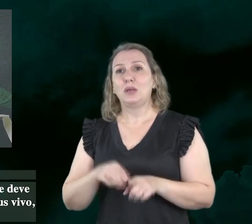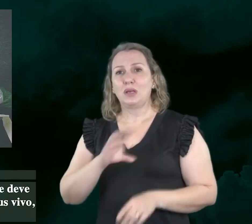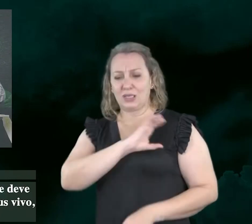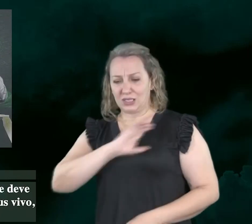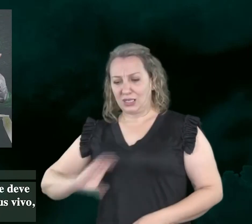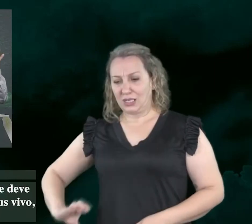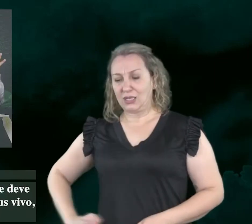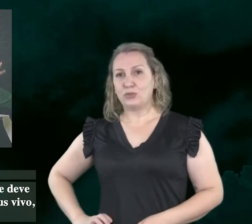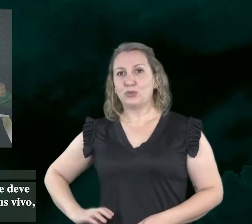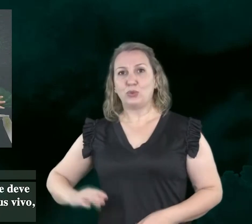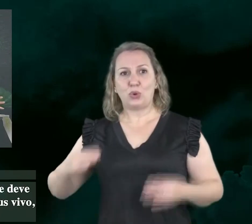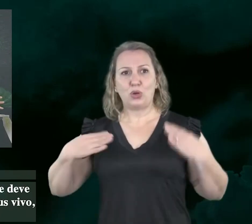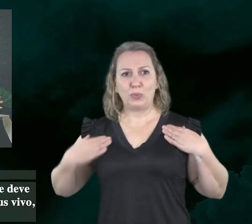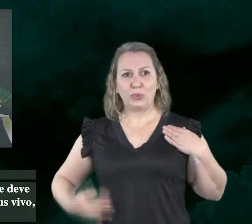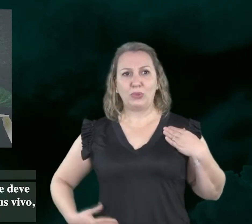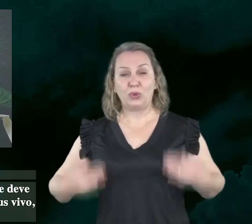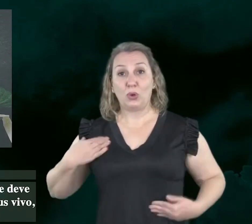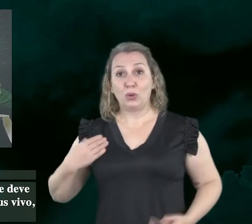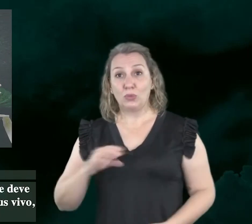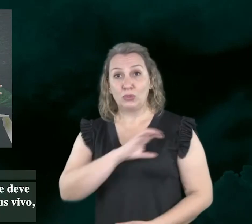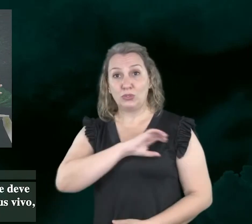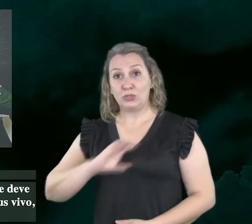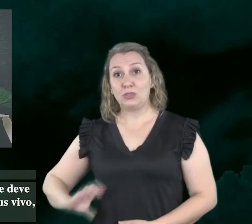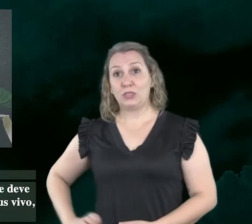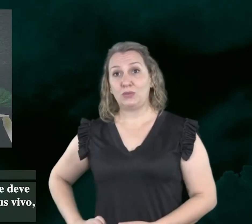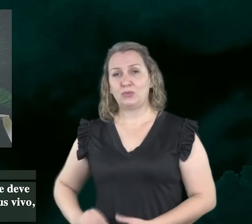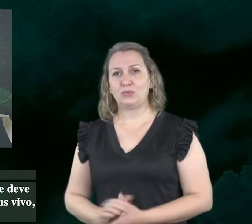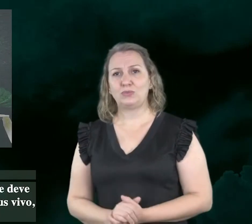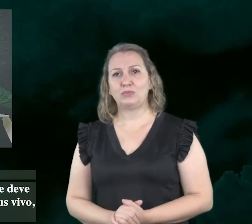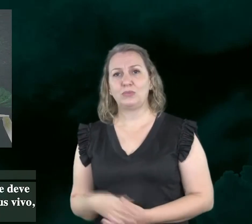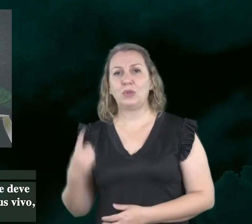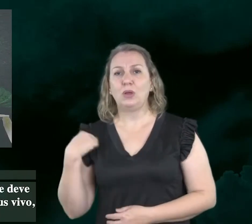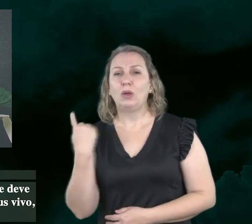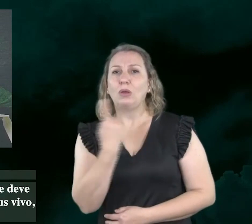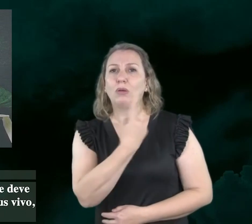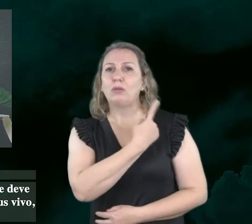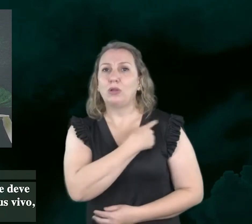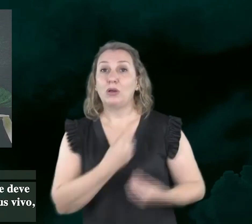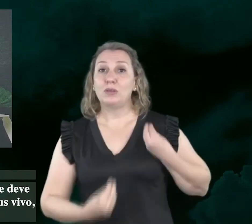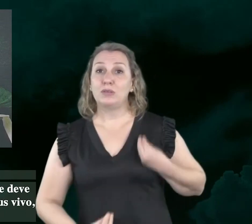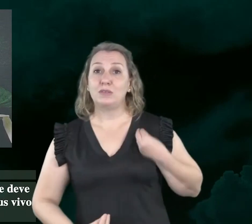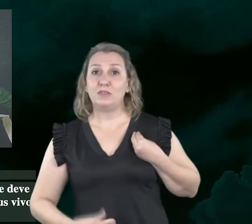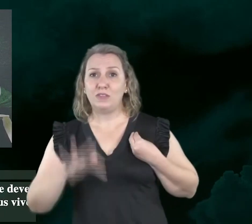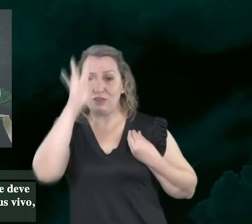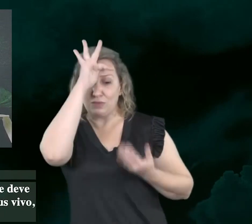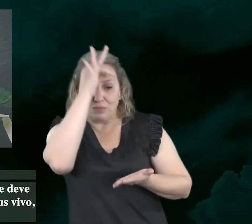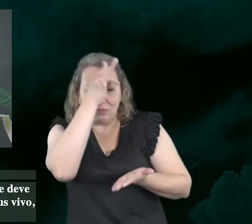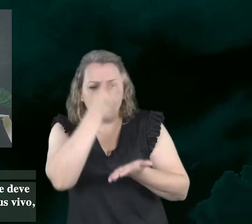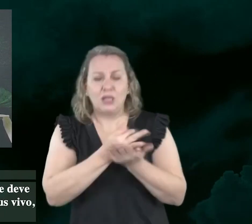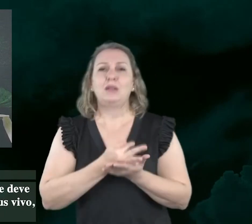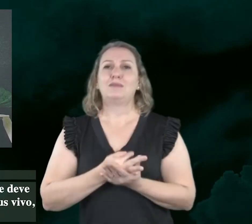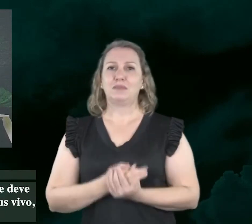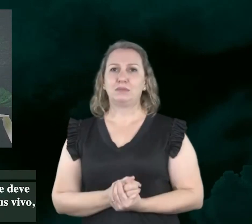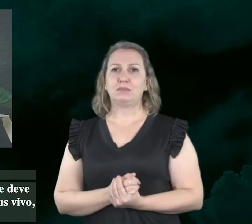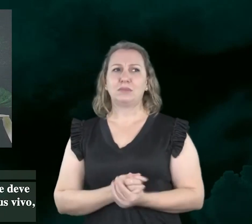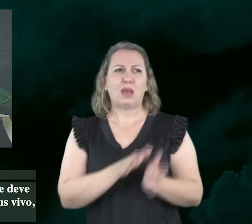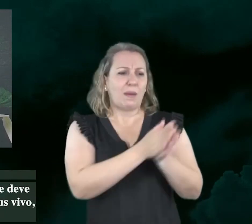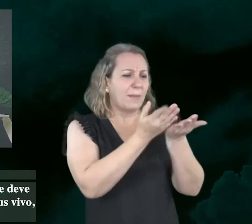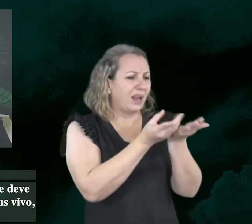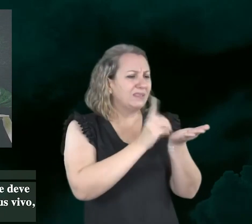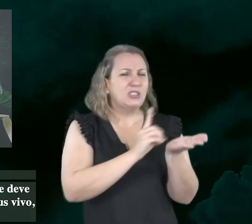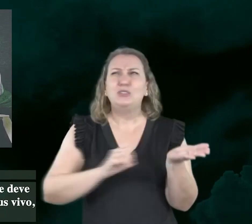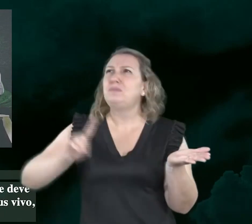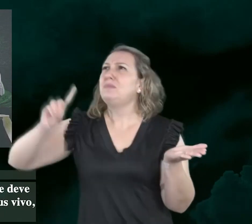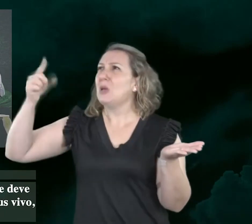nós vivemos pela fé, crendo na palavra de Deus, crendo na palavra da verdade. E